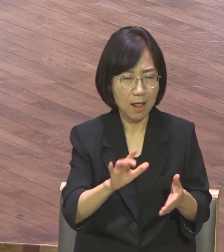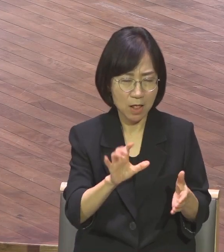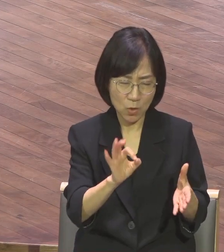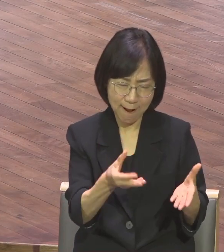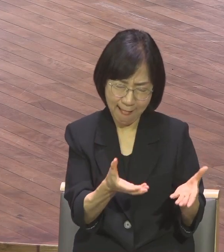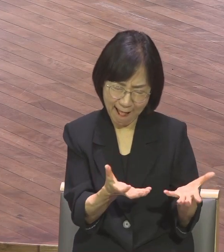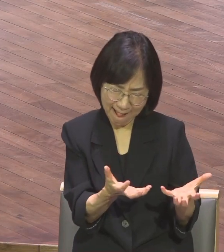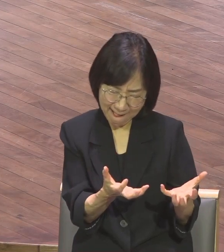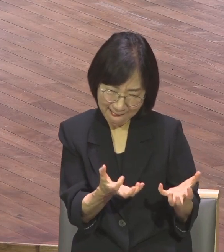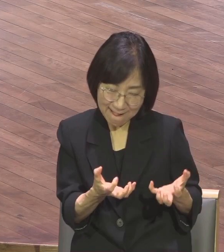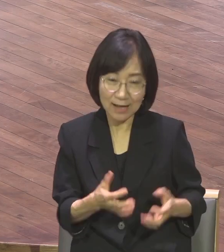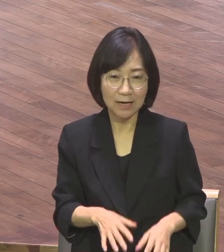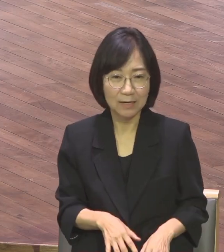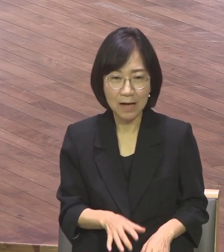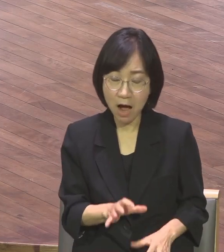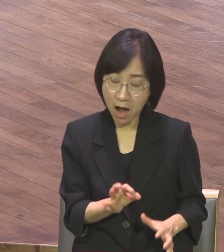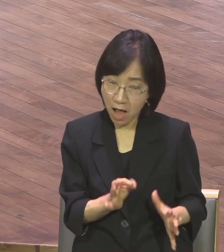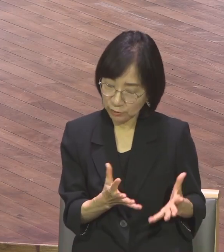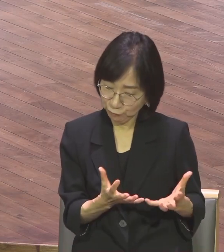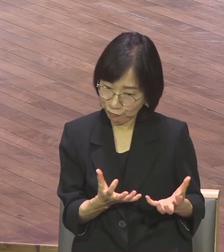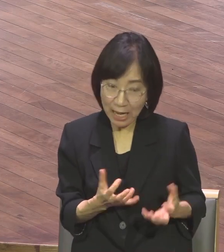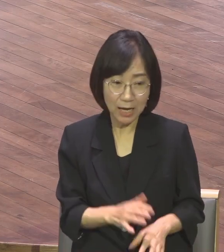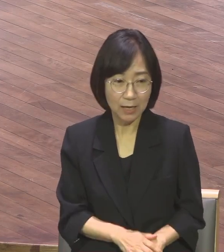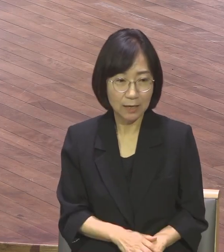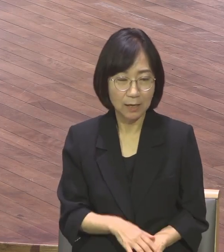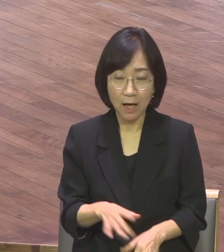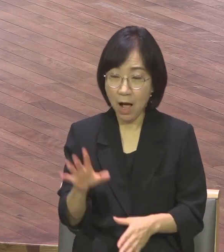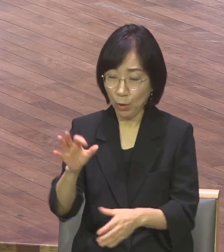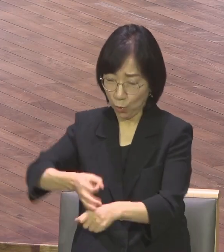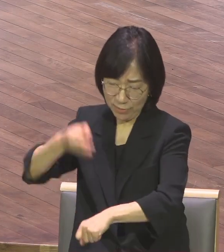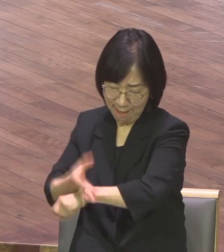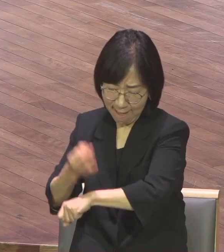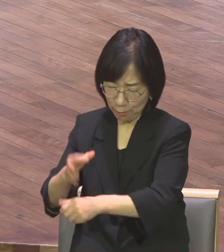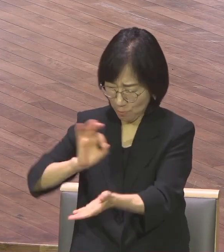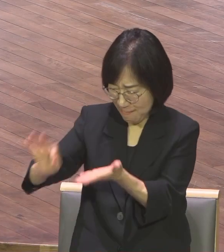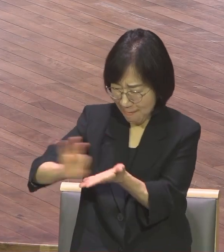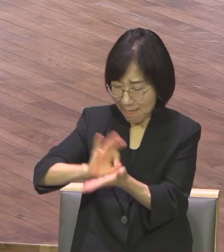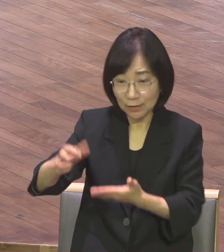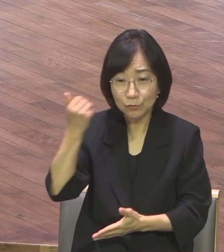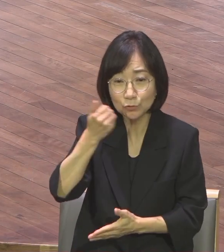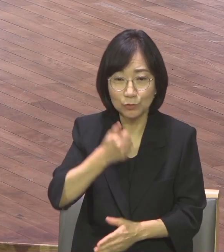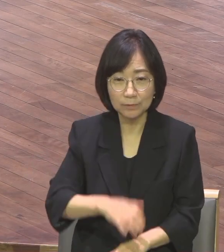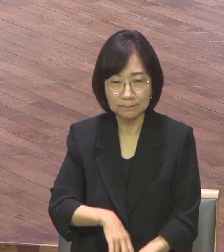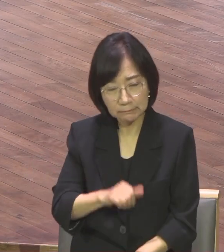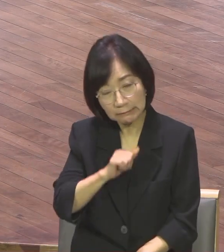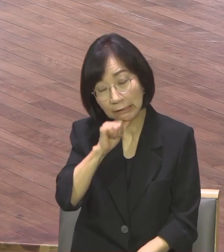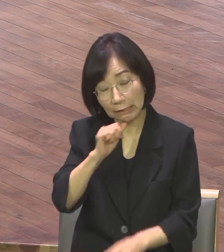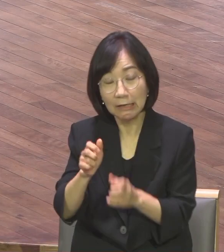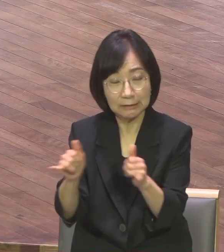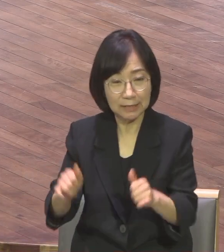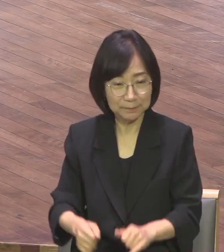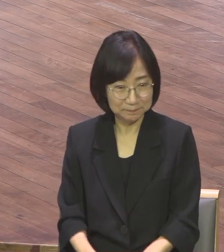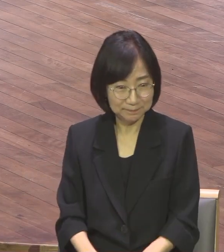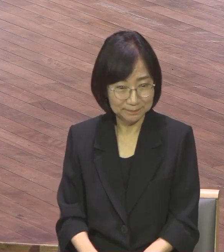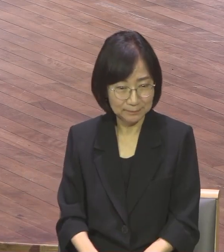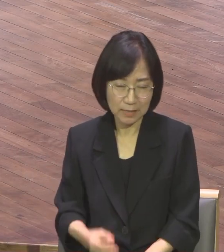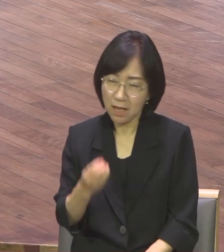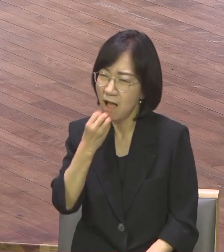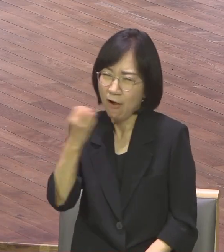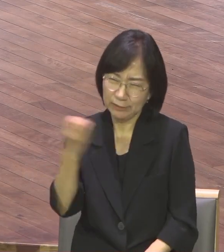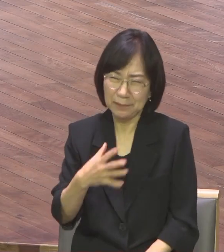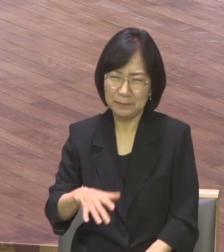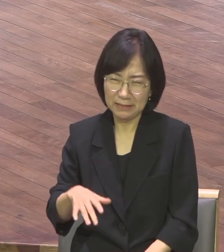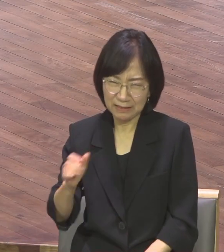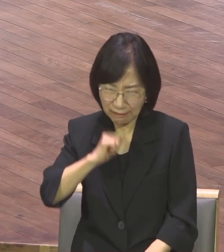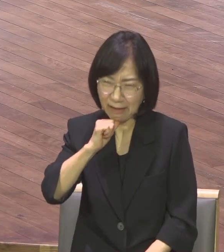그래서 장사꾼들 장사 잘 사는데 임대 아파트입니다. 임대 아파트, 저 장인 아파트 막 잘 삽니다. 어차피 없는